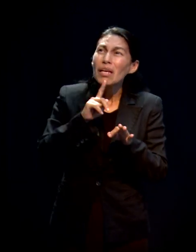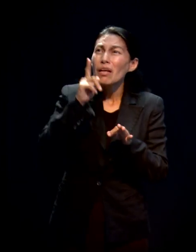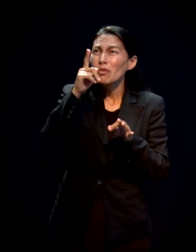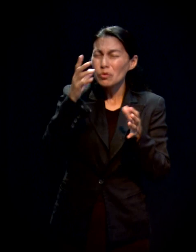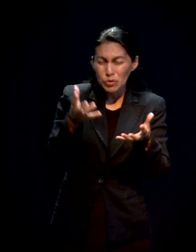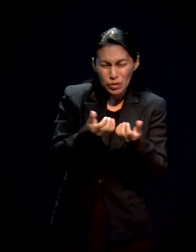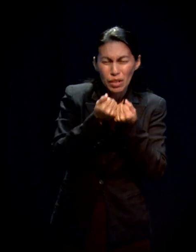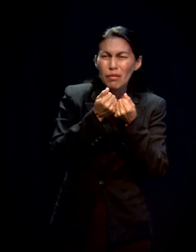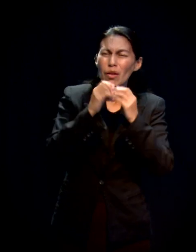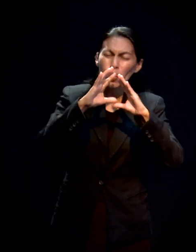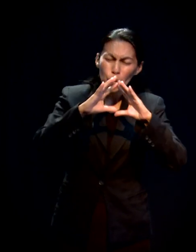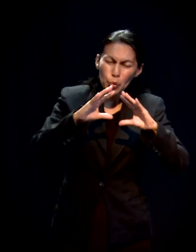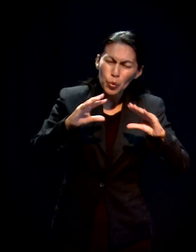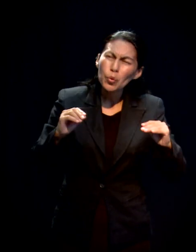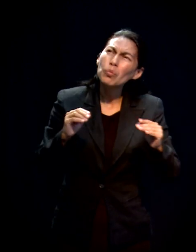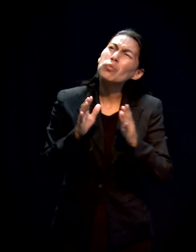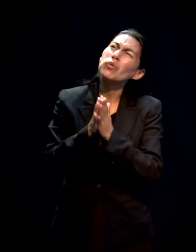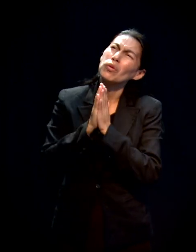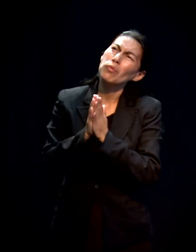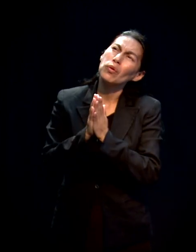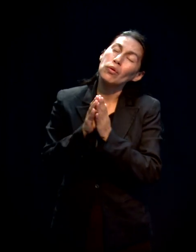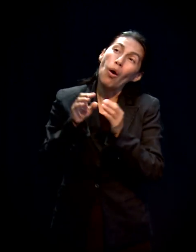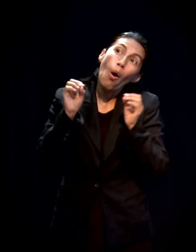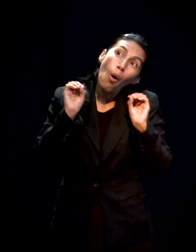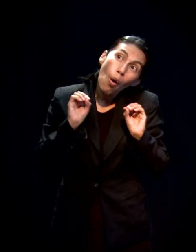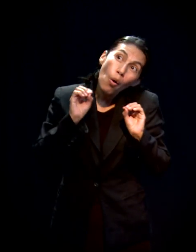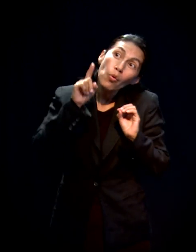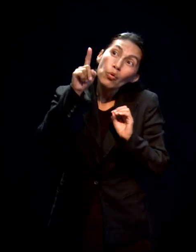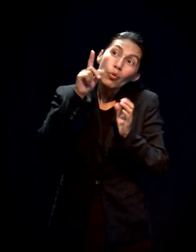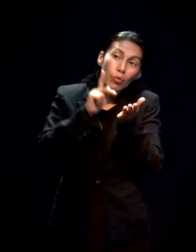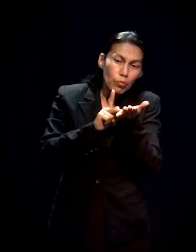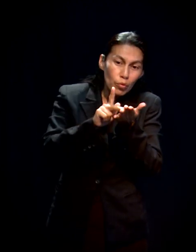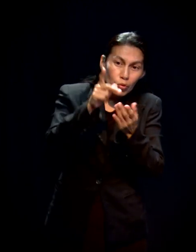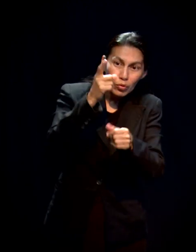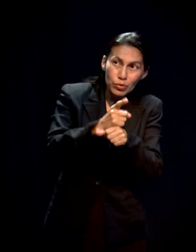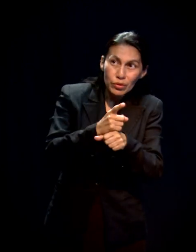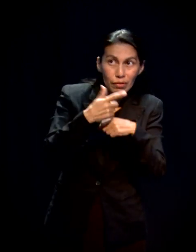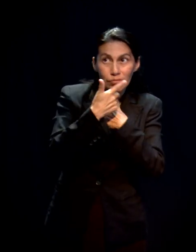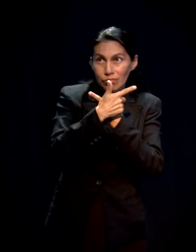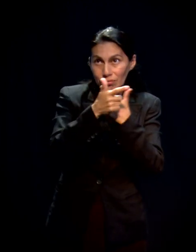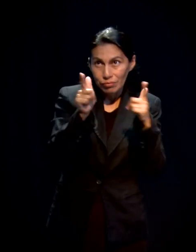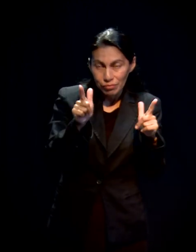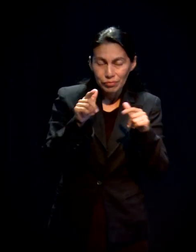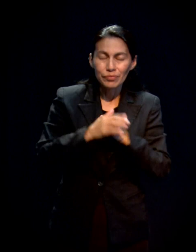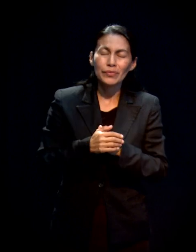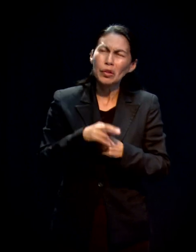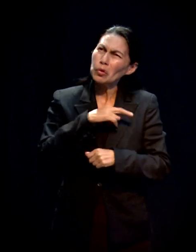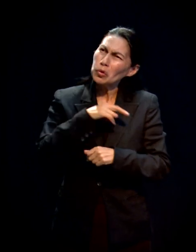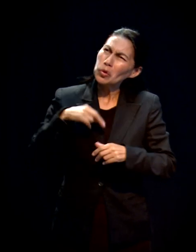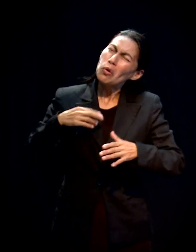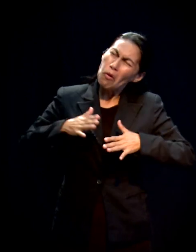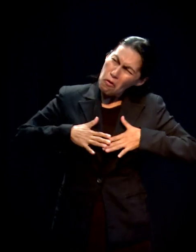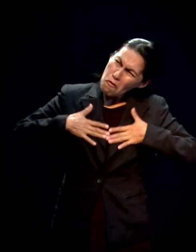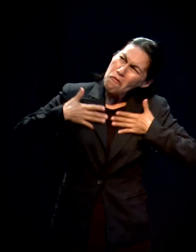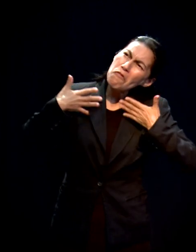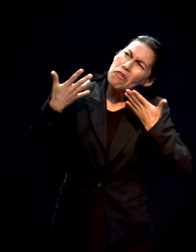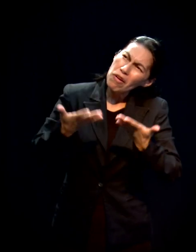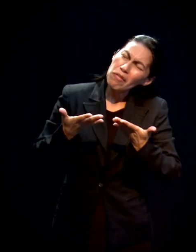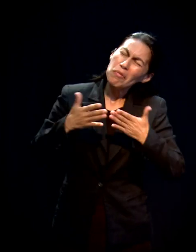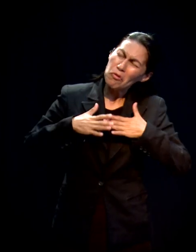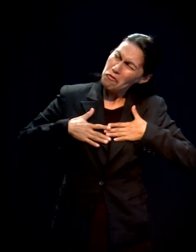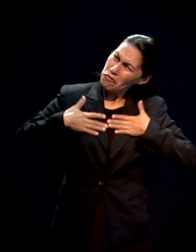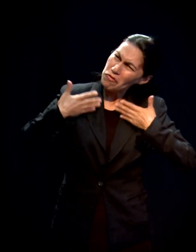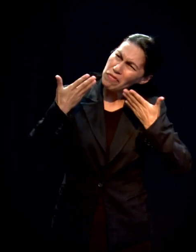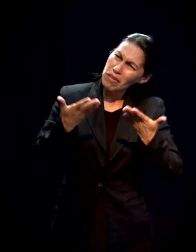mi tía o si no quisiera su voluntad entonces era momentos en los que pues nosotros confiamos en dios que